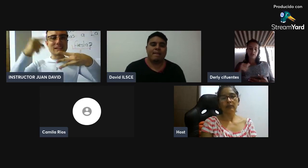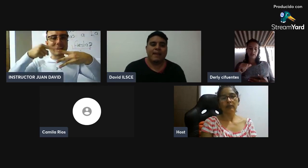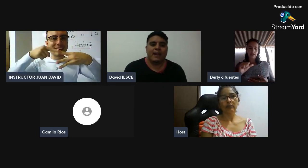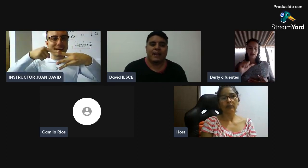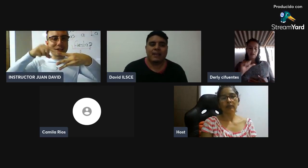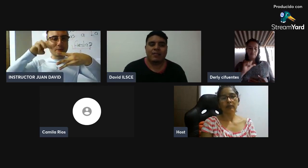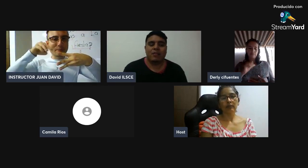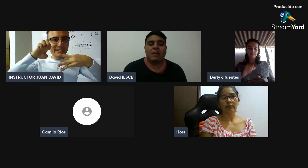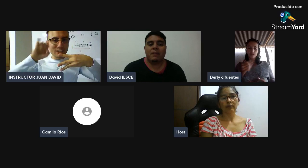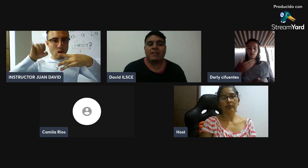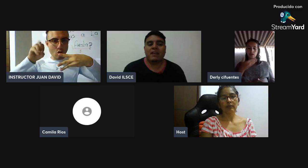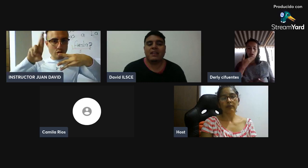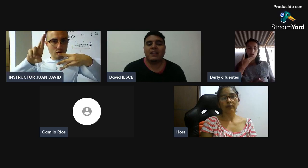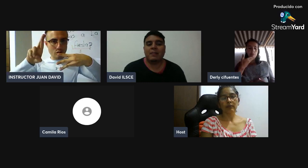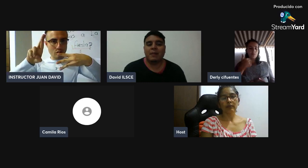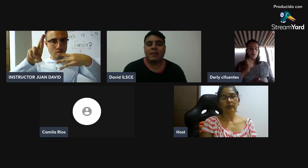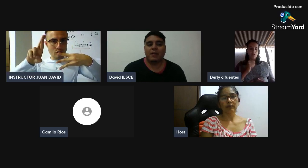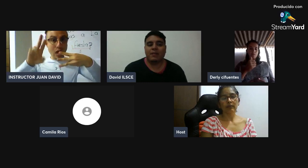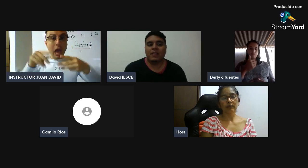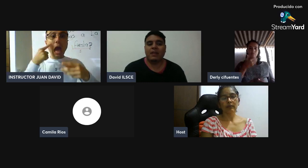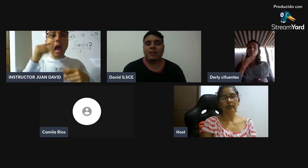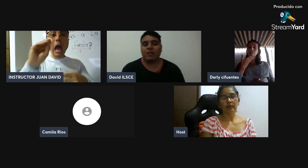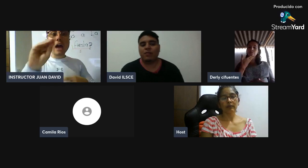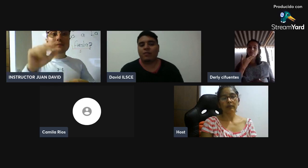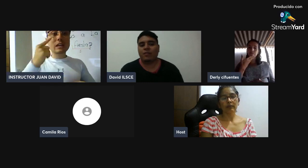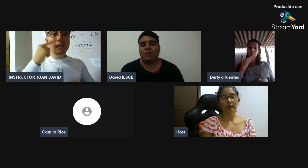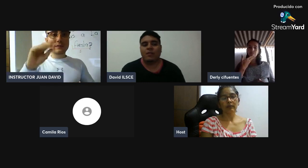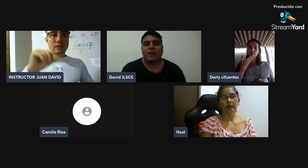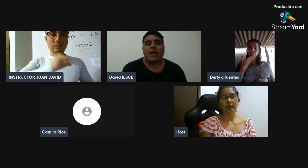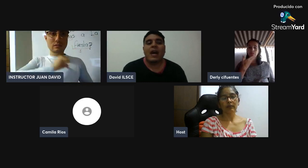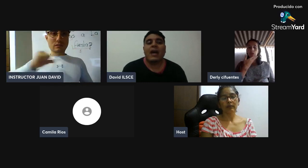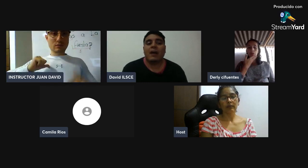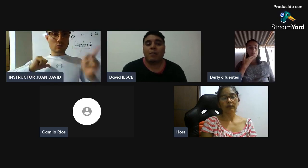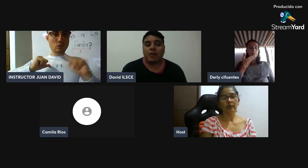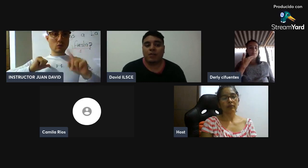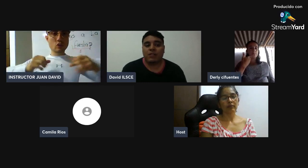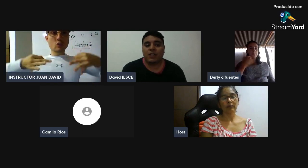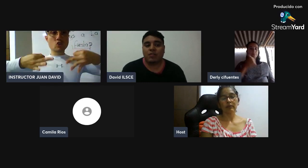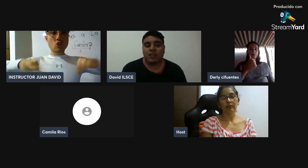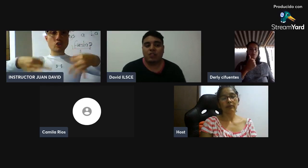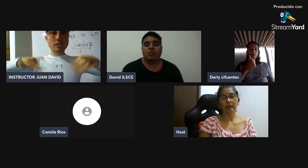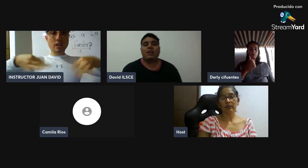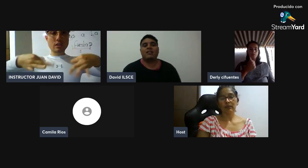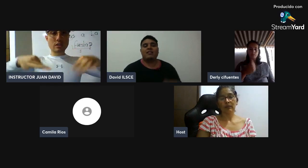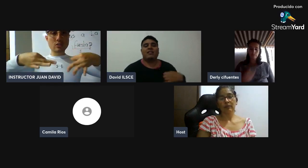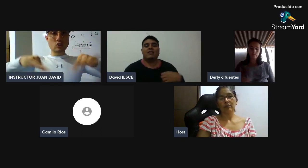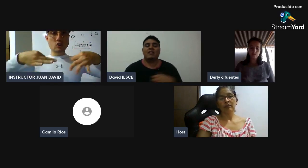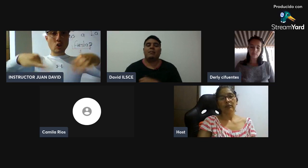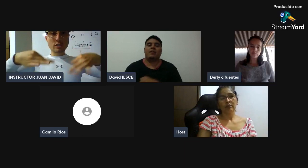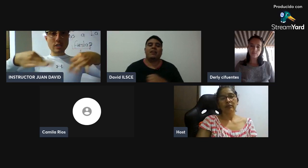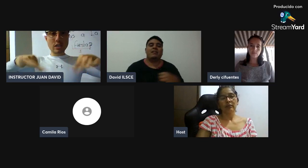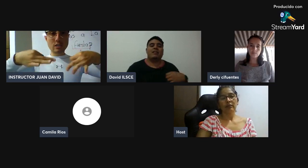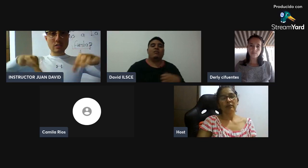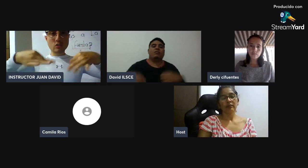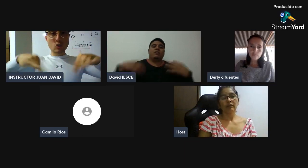dicen atrás empieza desde el primero desde mejor ah bueno otra cosa no hagas esta seña porque la seña soltero es